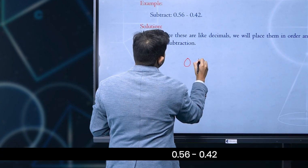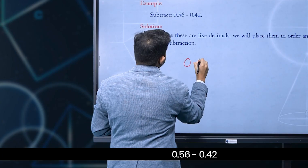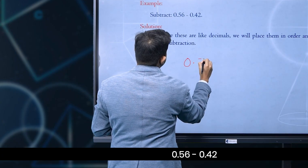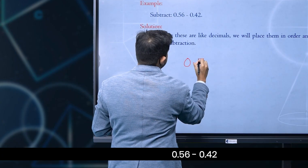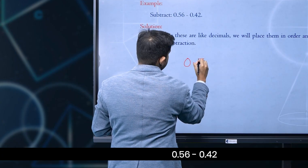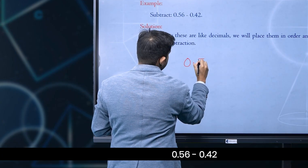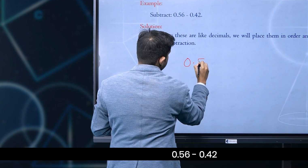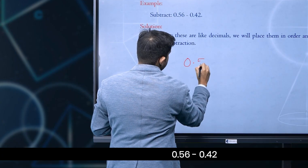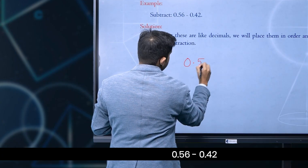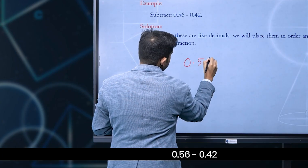0.56 वजा 0.42